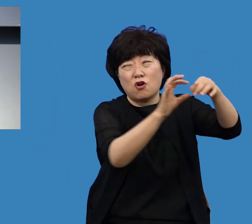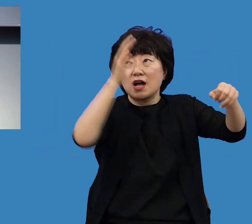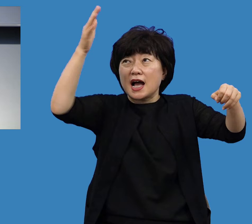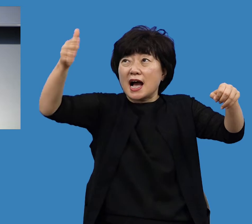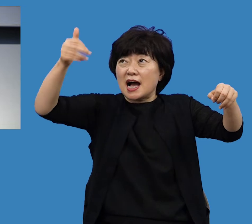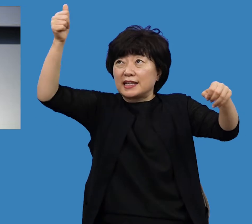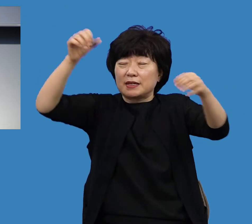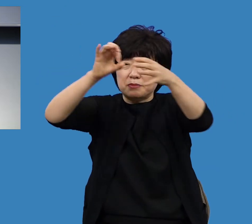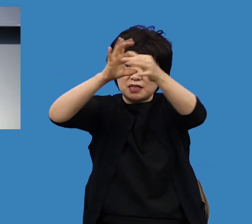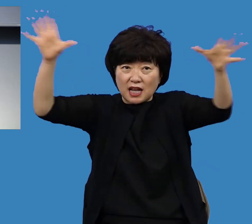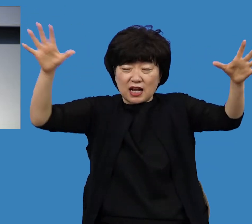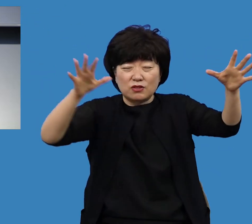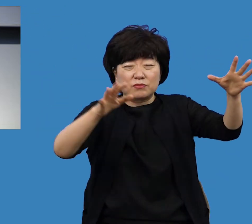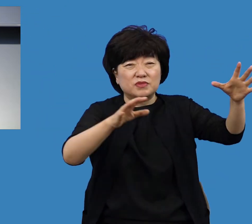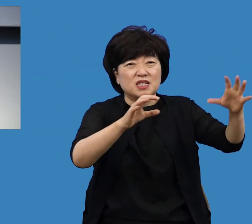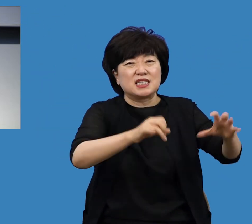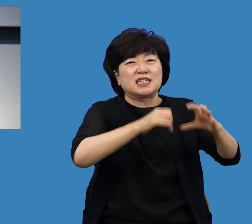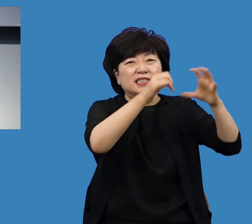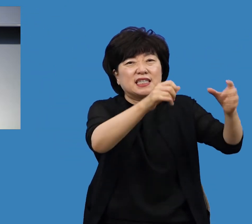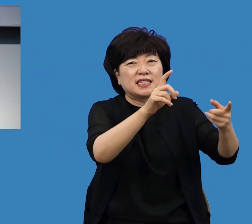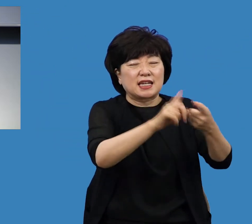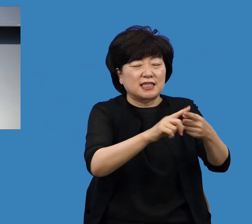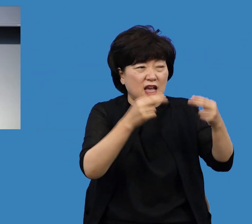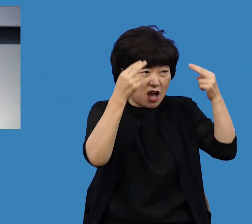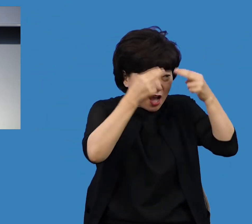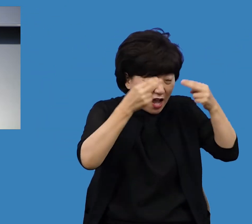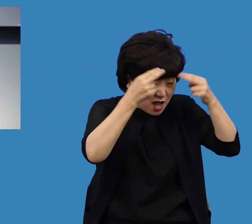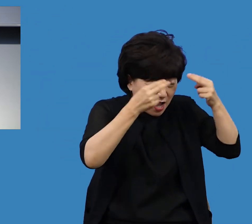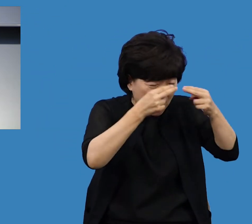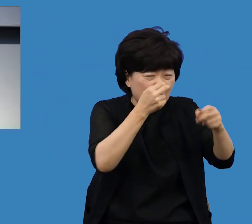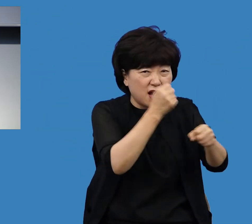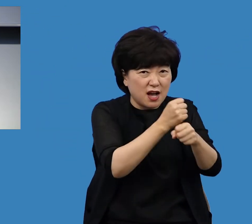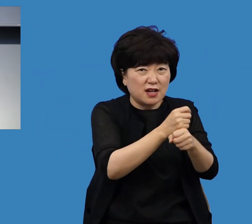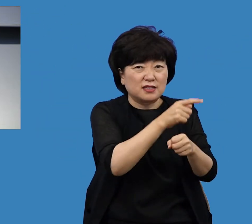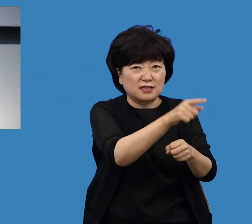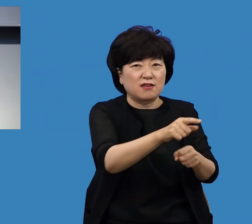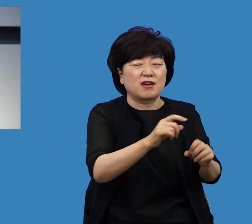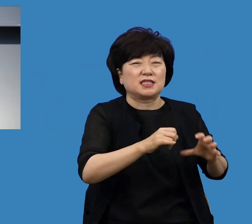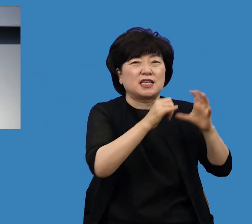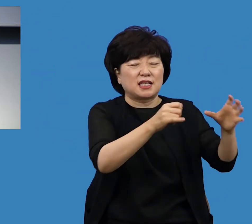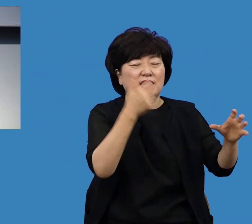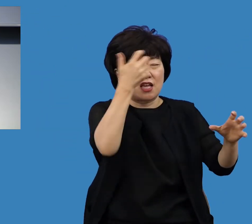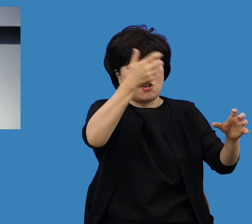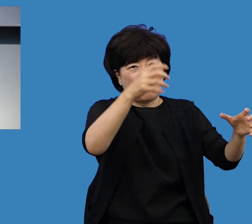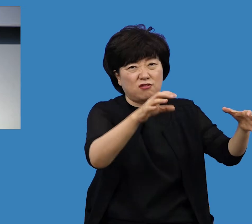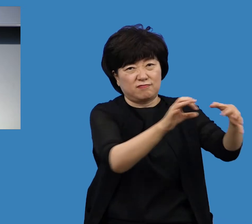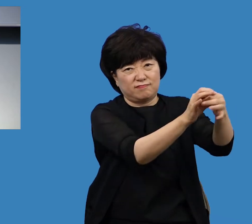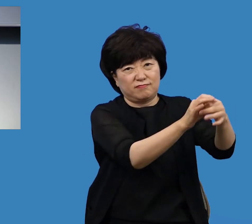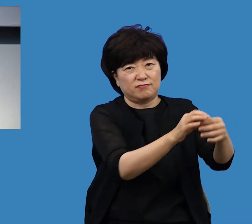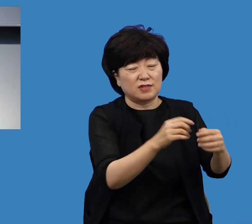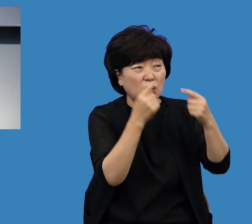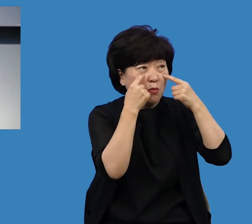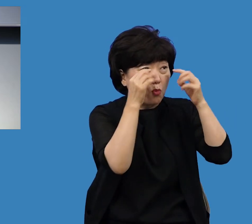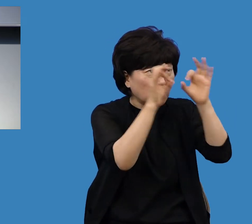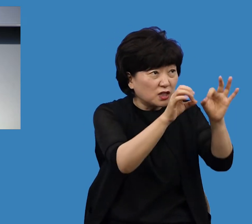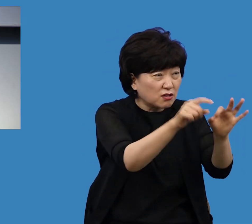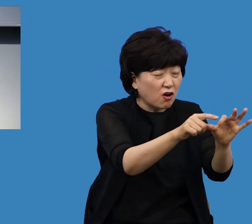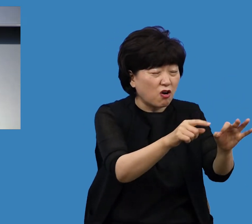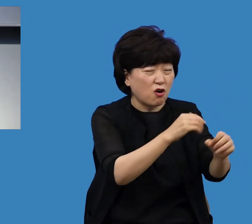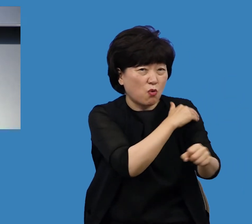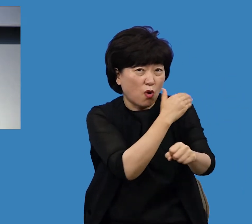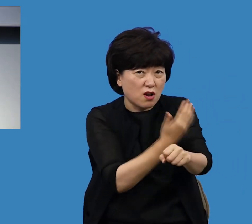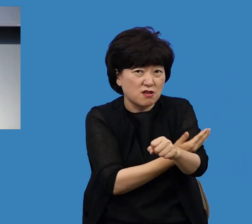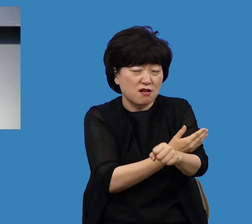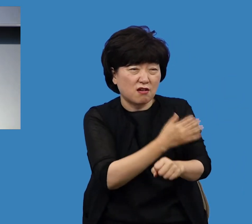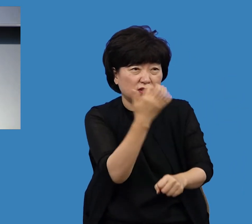영, 그냥 세상의 것을 향한 갈망을 주는 영을 다 세상의 영이라고 그러는 거야. 보이는 것을 향한 갈망을 주는 거, 뭐 돈에 대한 거든지 권력에 대한